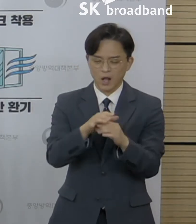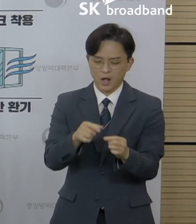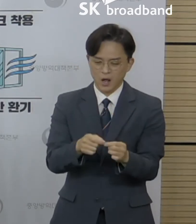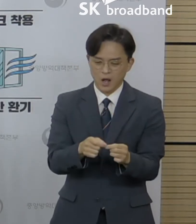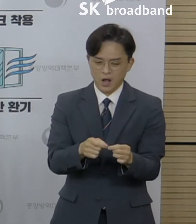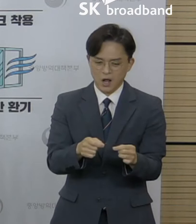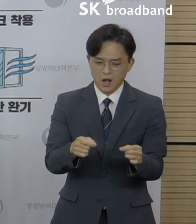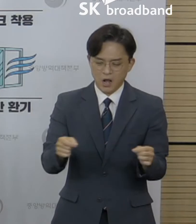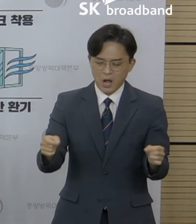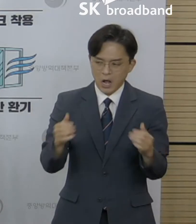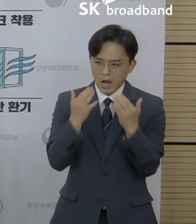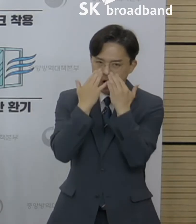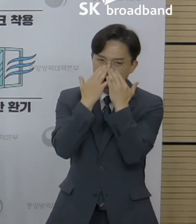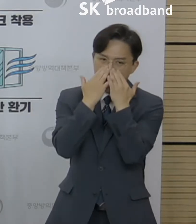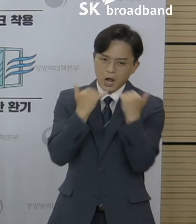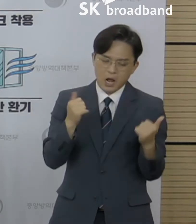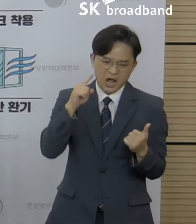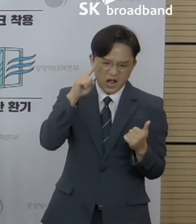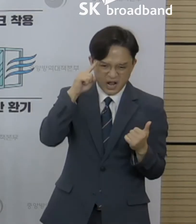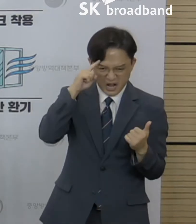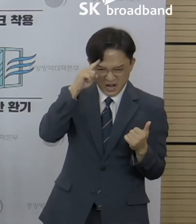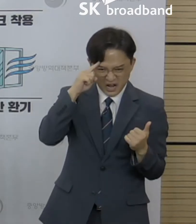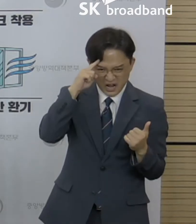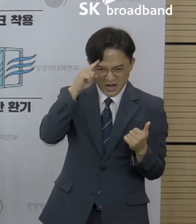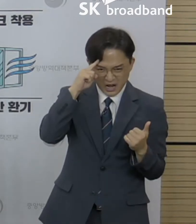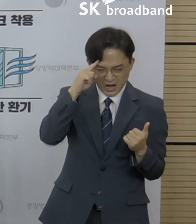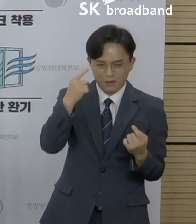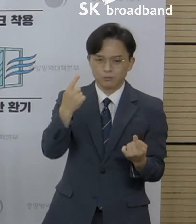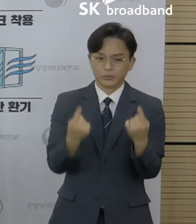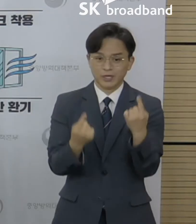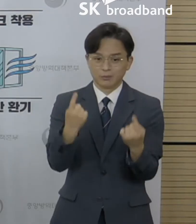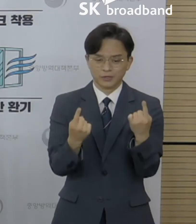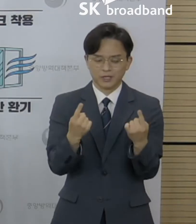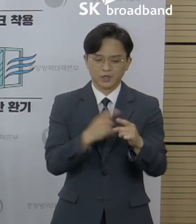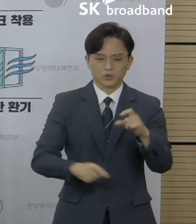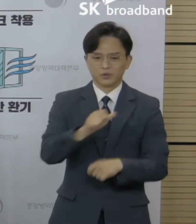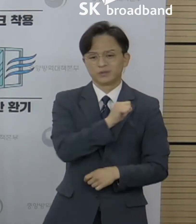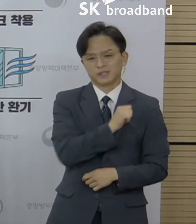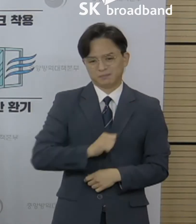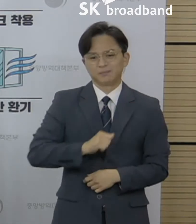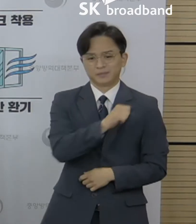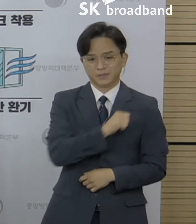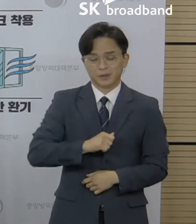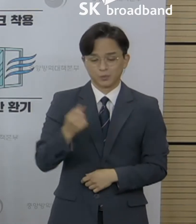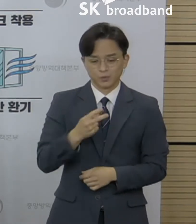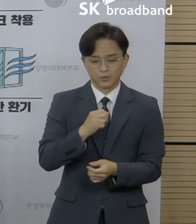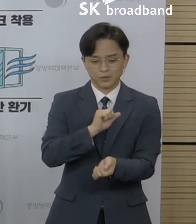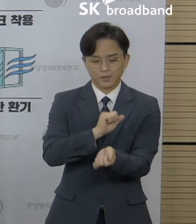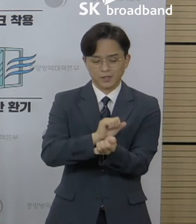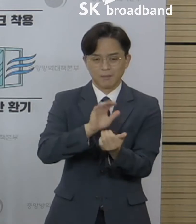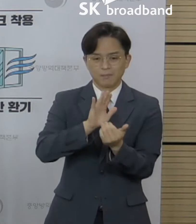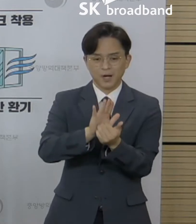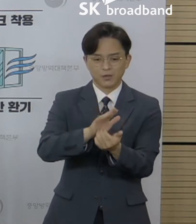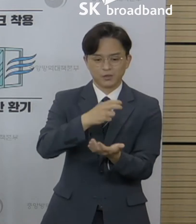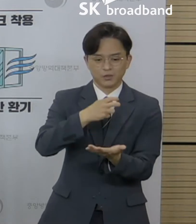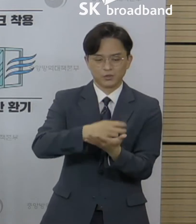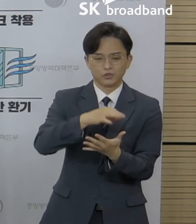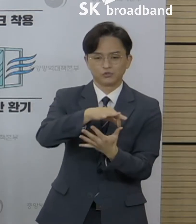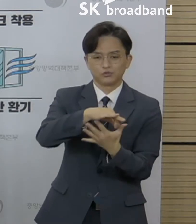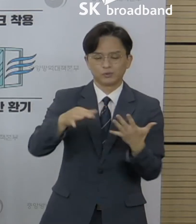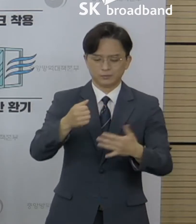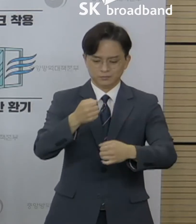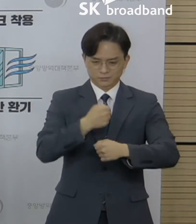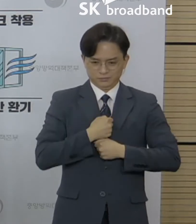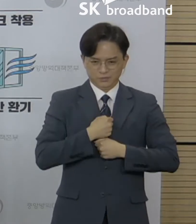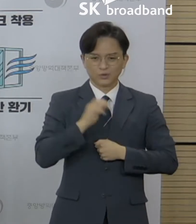계속 수칙을 준수하느냐 마느냐가 현재의 상황을 결정하게 됩니다. 국민